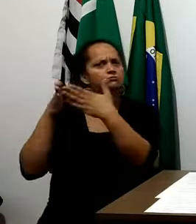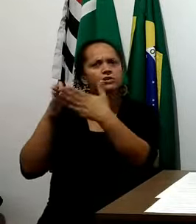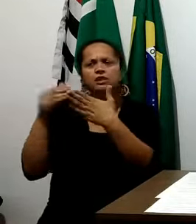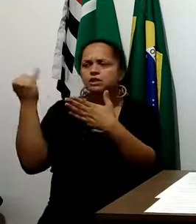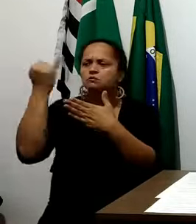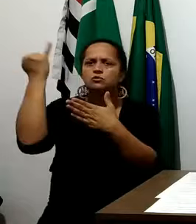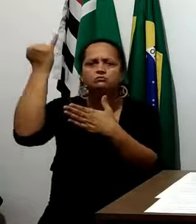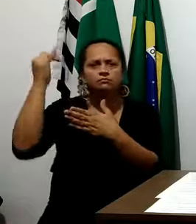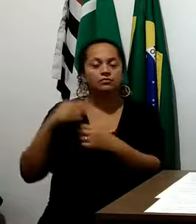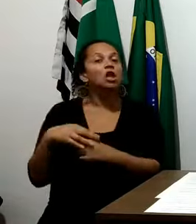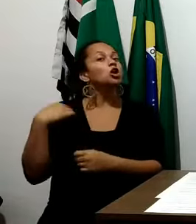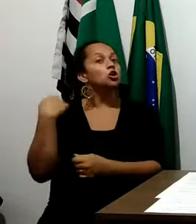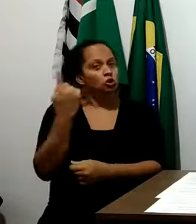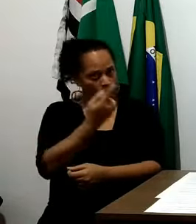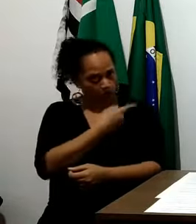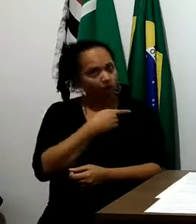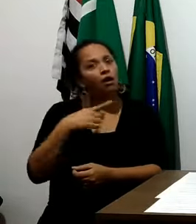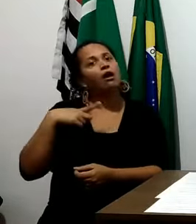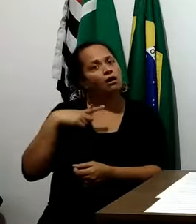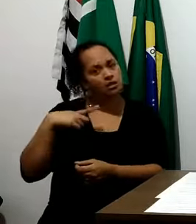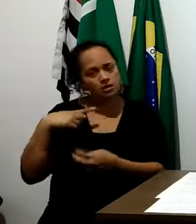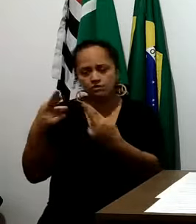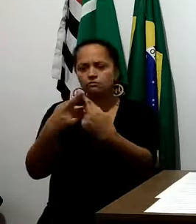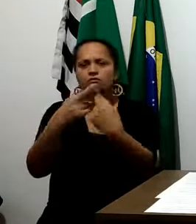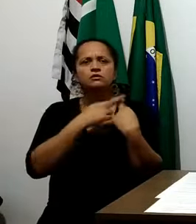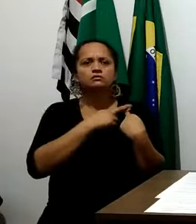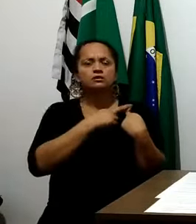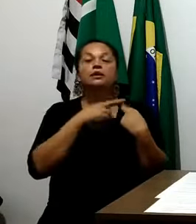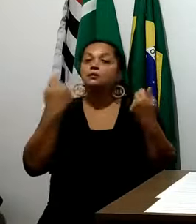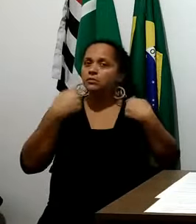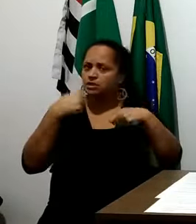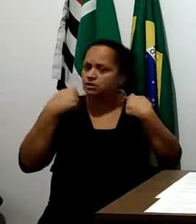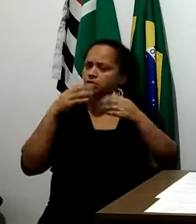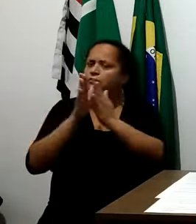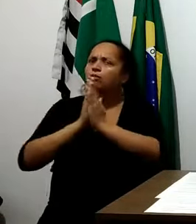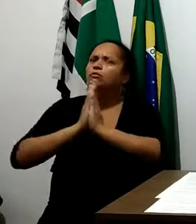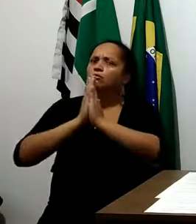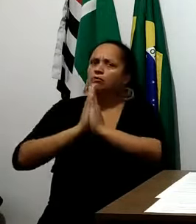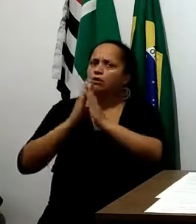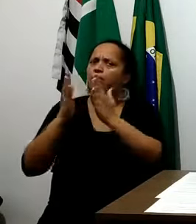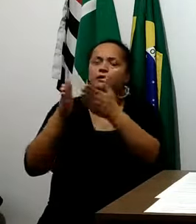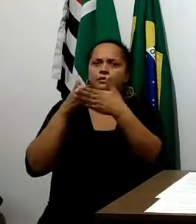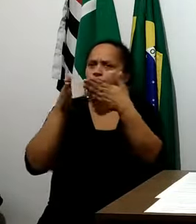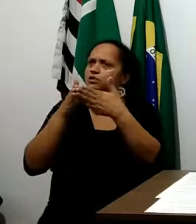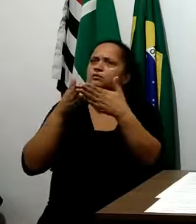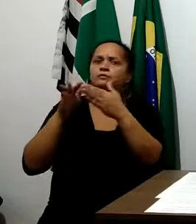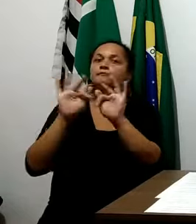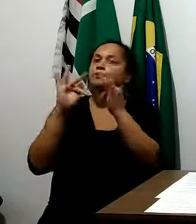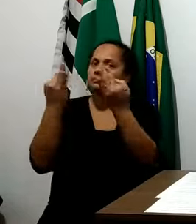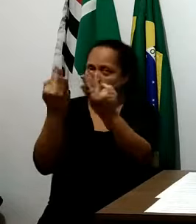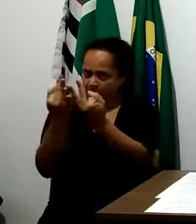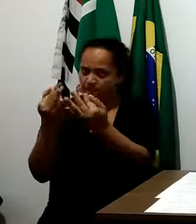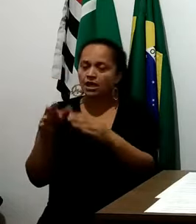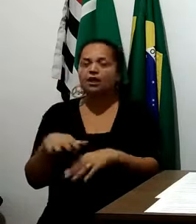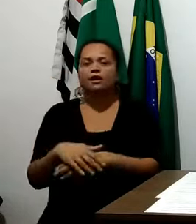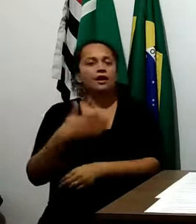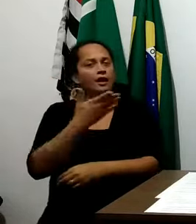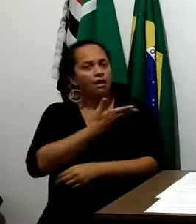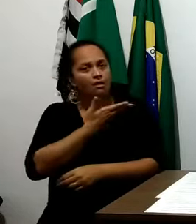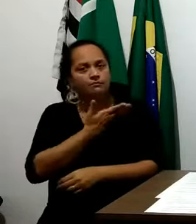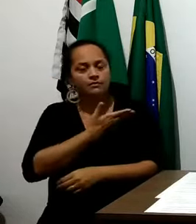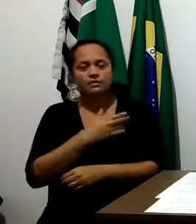uma responsabilidade, interceder pelos nossos familiares e amigos.